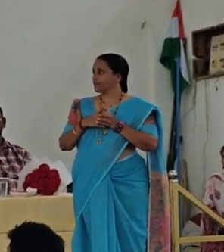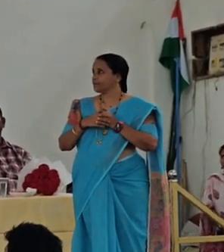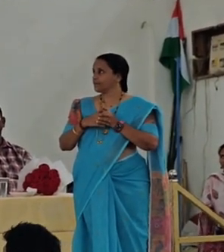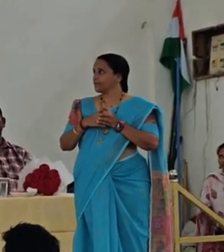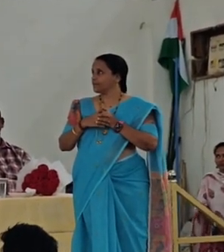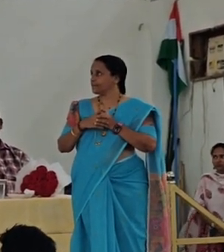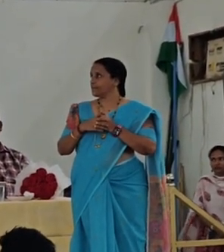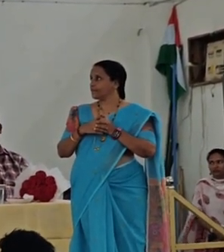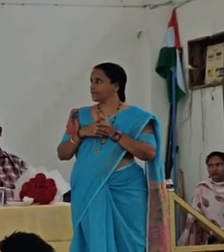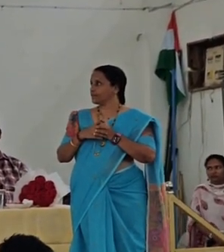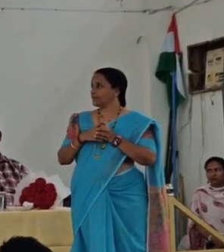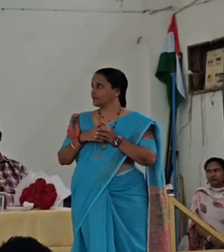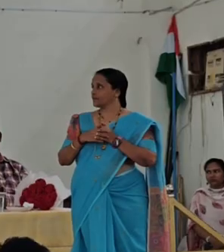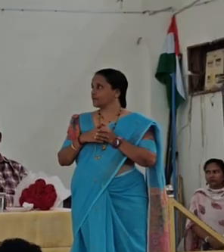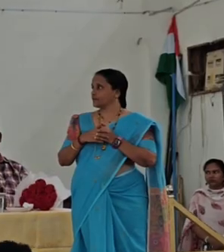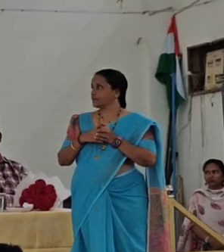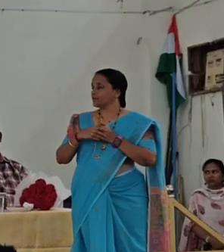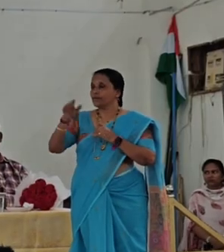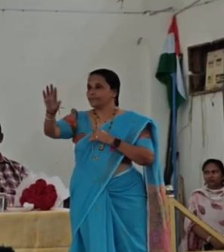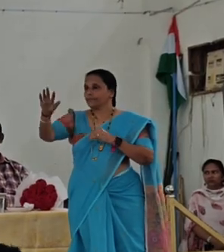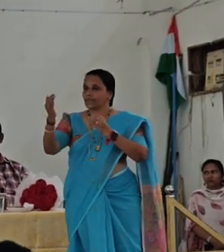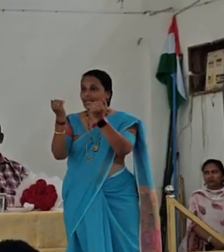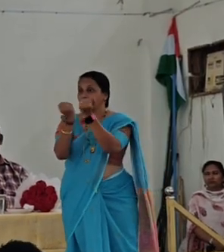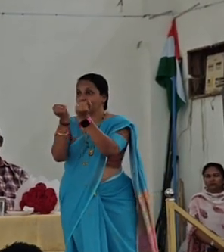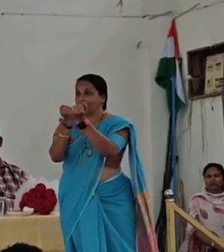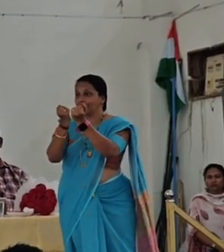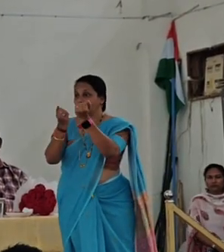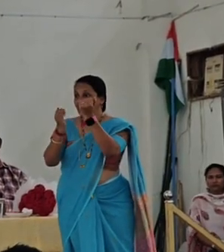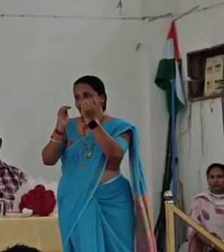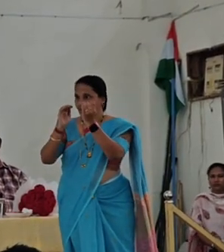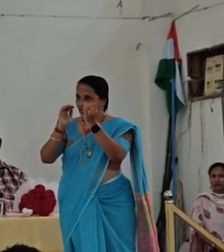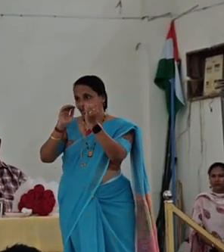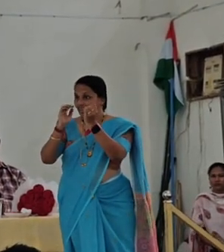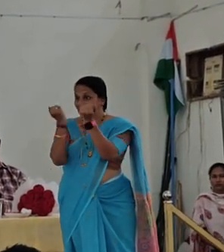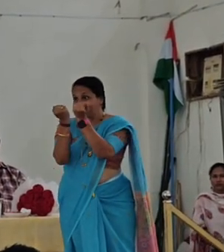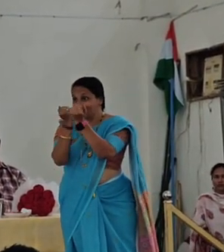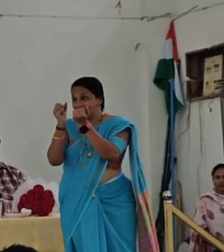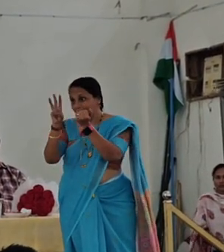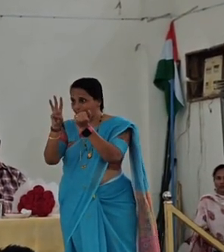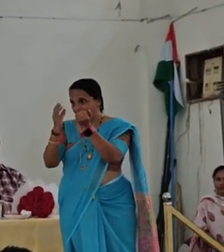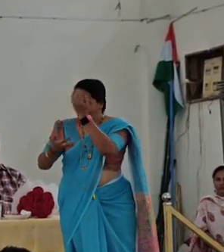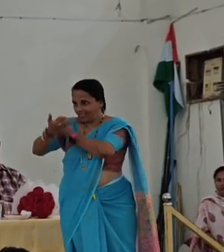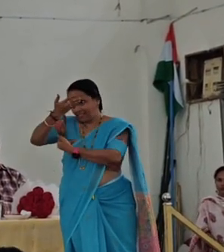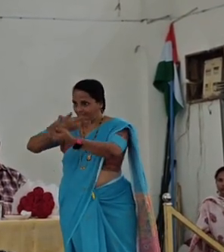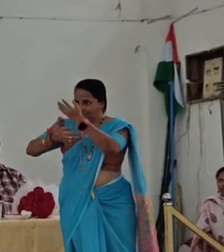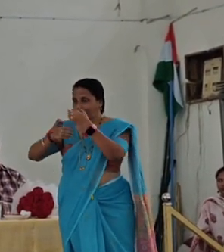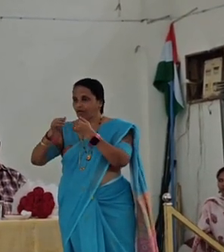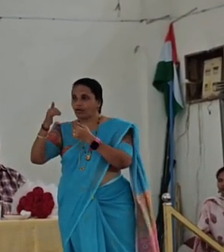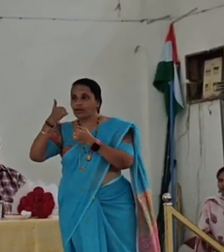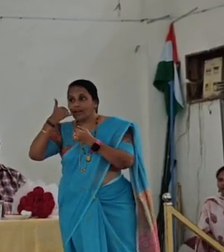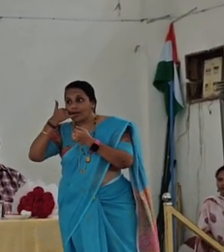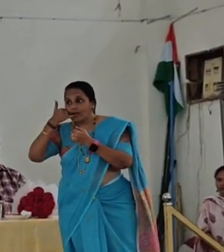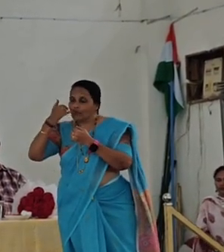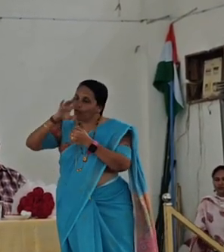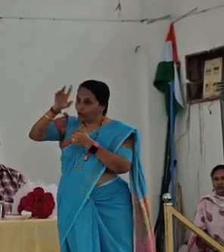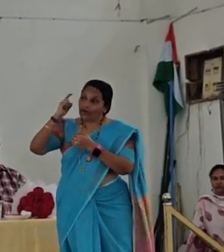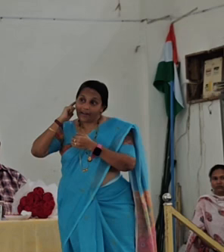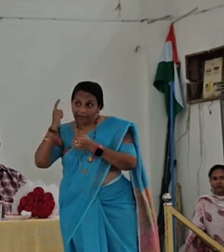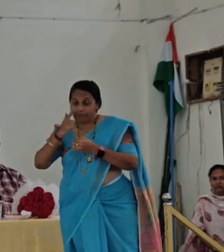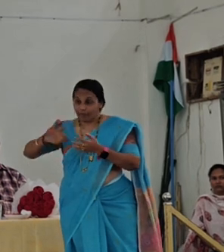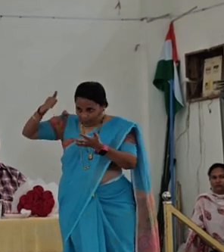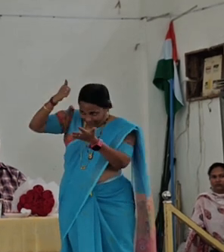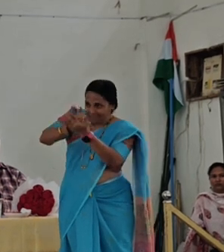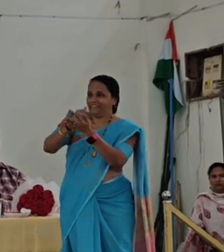తప్పనిసరిగా మీకు హియరింగ్ ఇంపైర్డ్ అంటే బదిలీలకు మీకు సముచిత స్థానం కల్పిస్తామని చెప్పి మేము